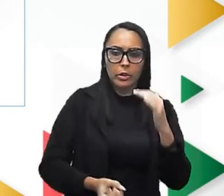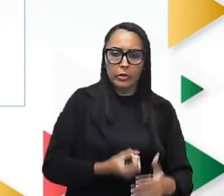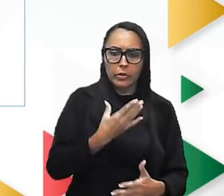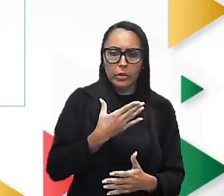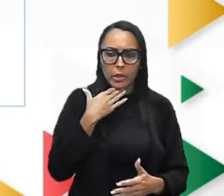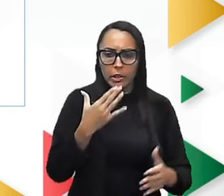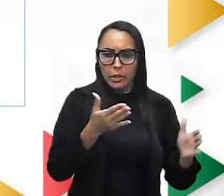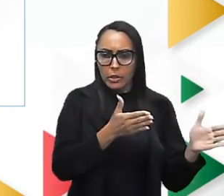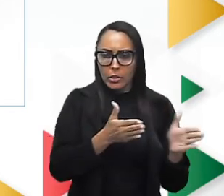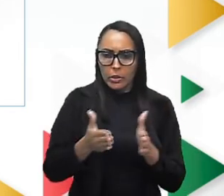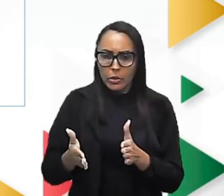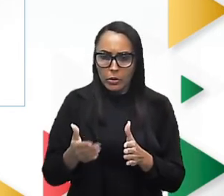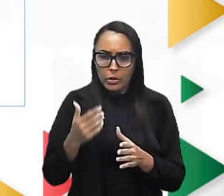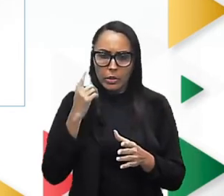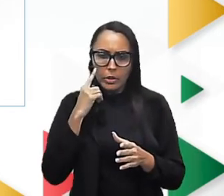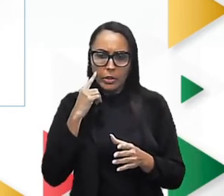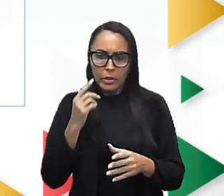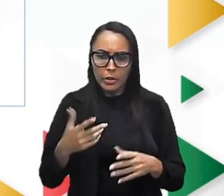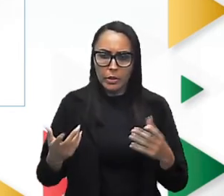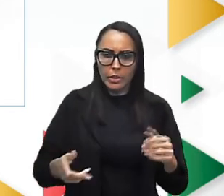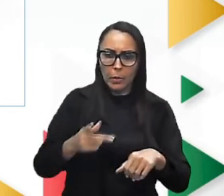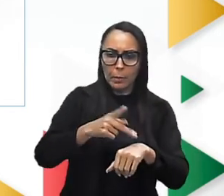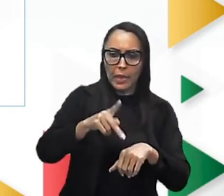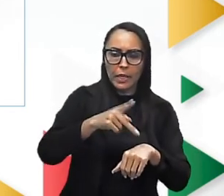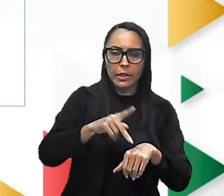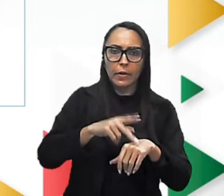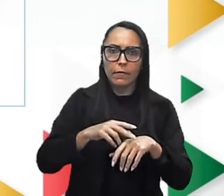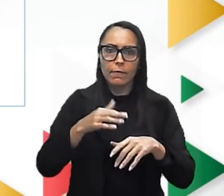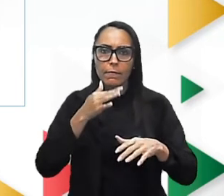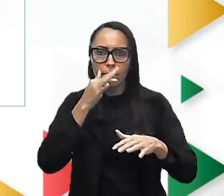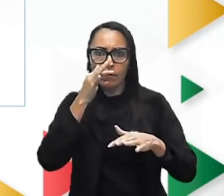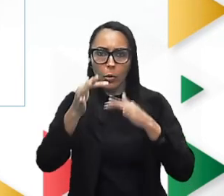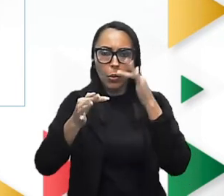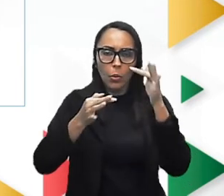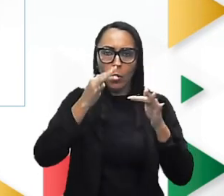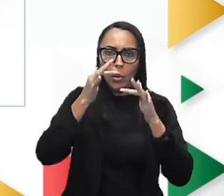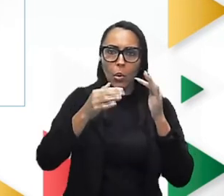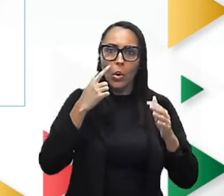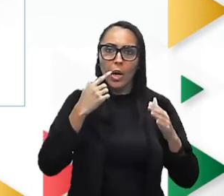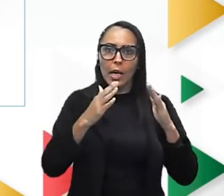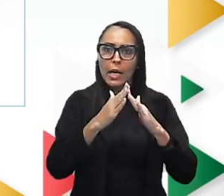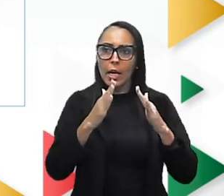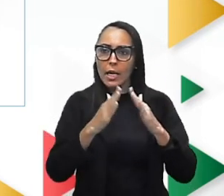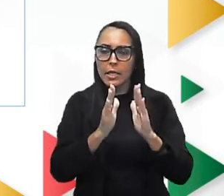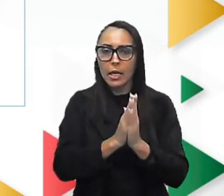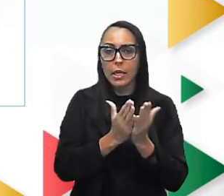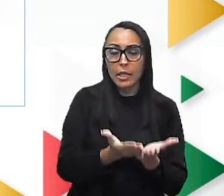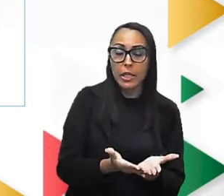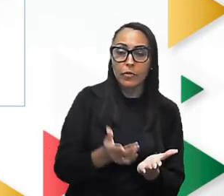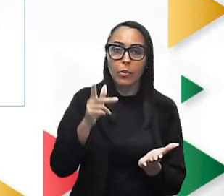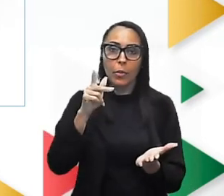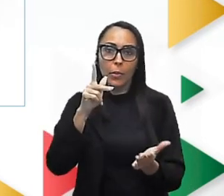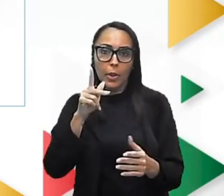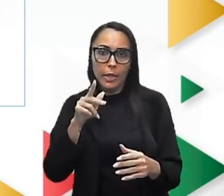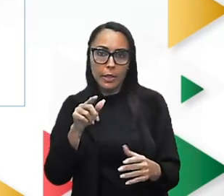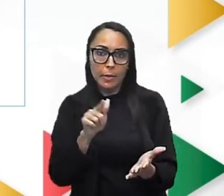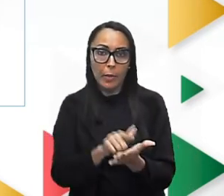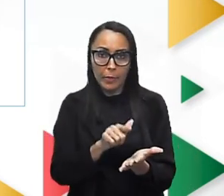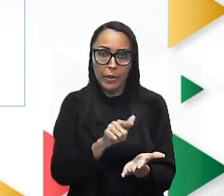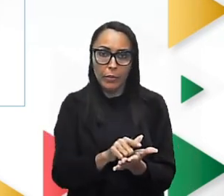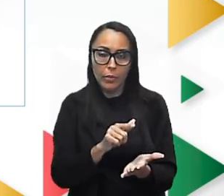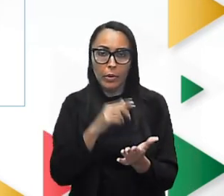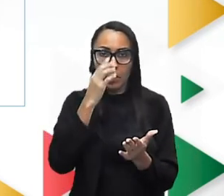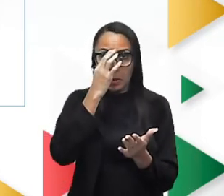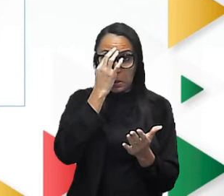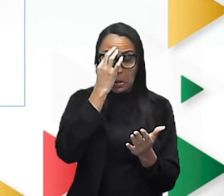radical: pedra, flor, casa, livro, papel. Estas palavras, em um processo